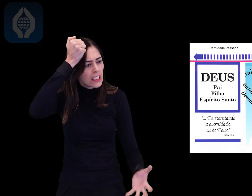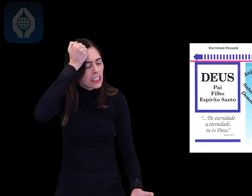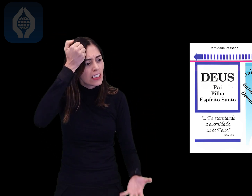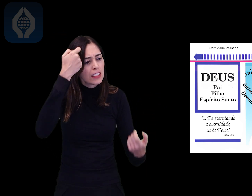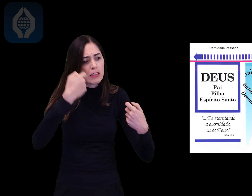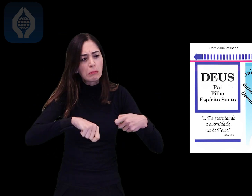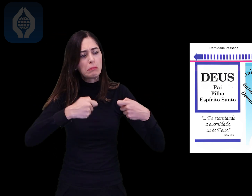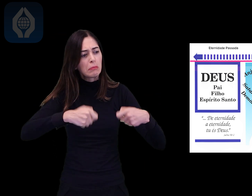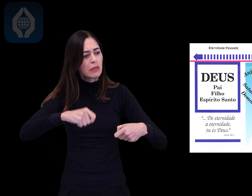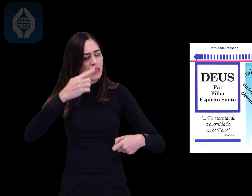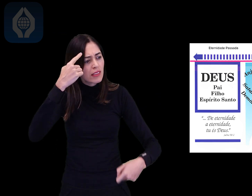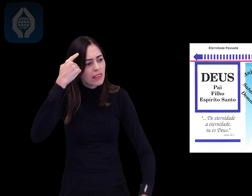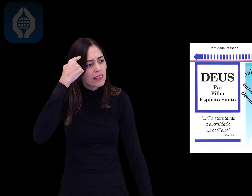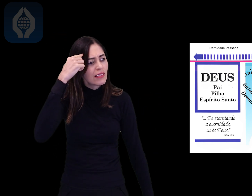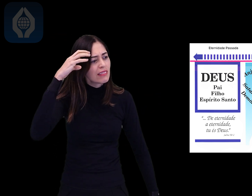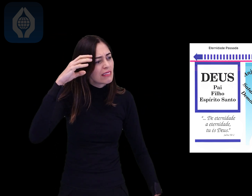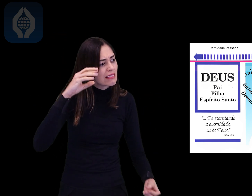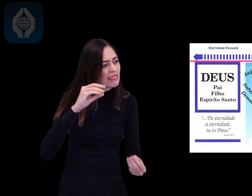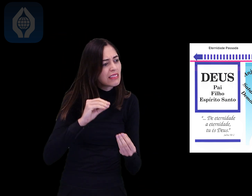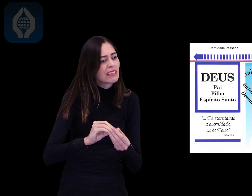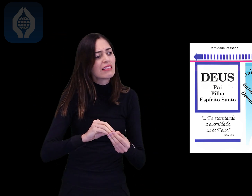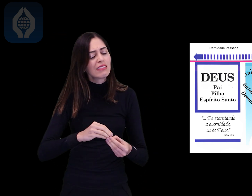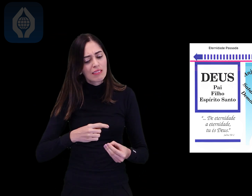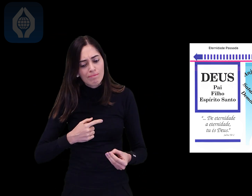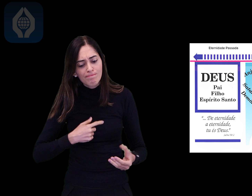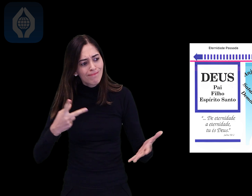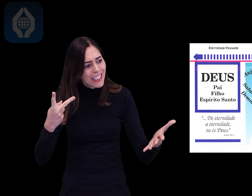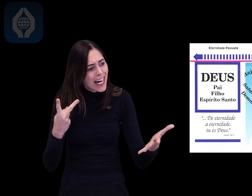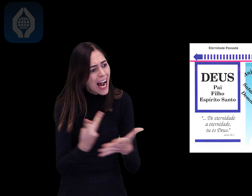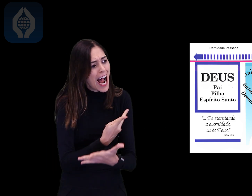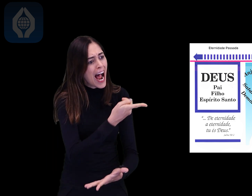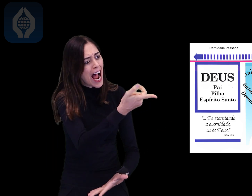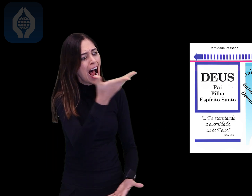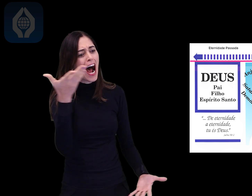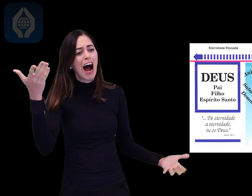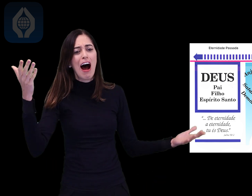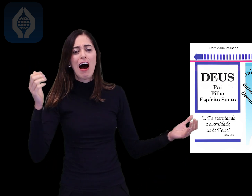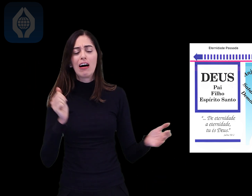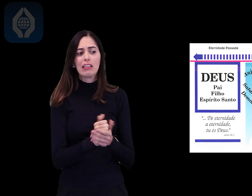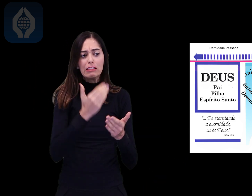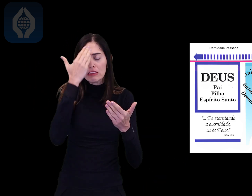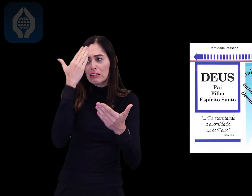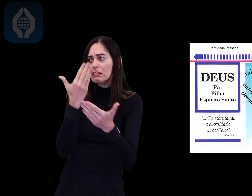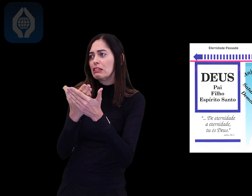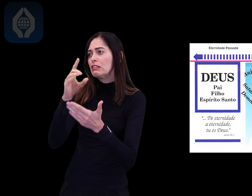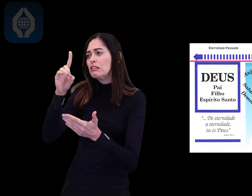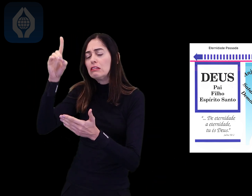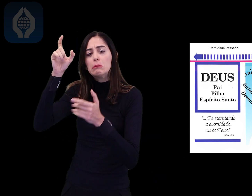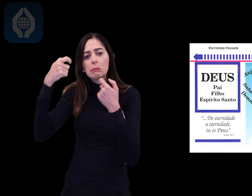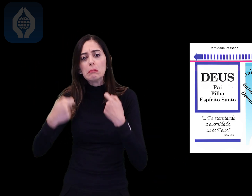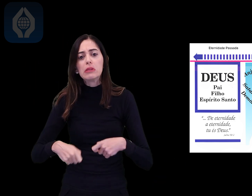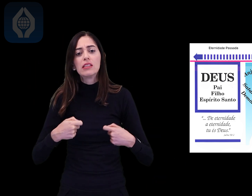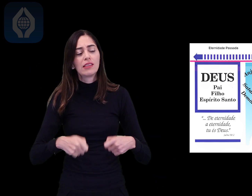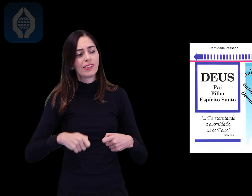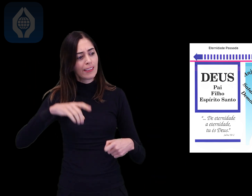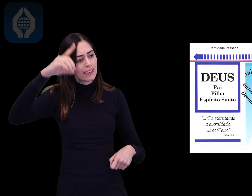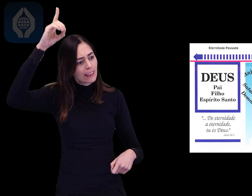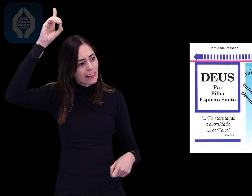que admitissem que estavam erradas. Queriam que crescem nele. Deus e Espírito Santo estava constantemente dizendo a elas